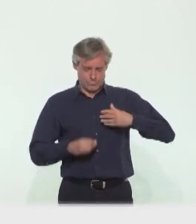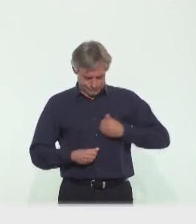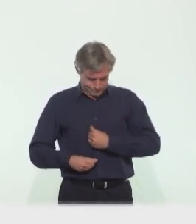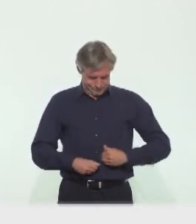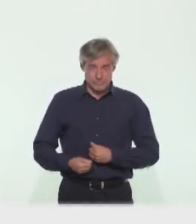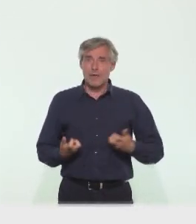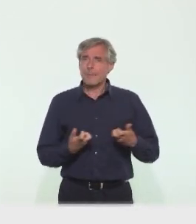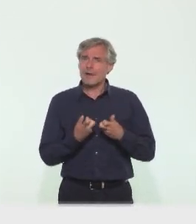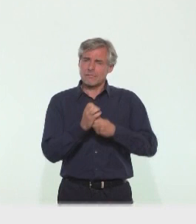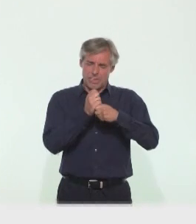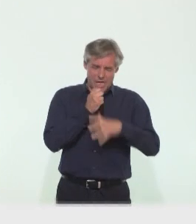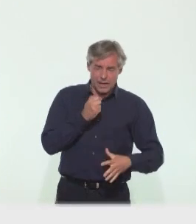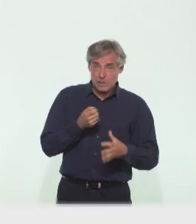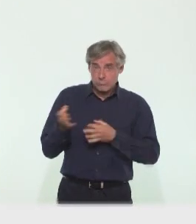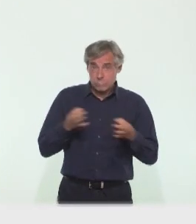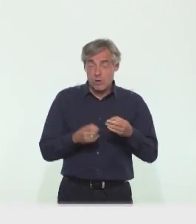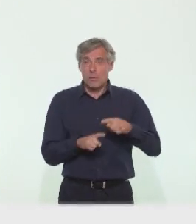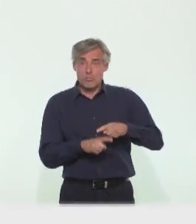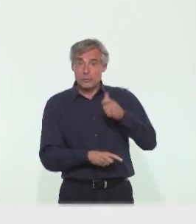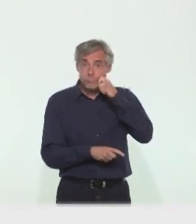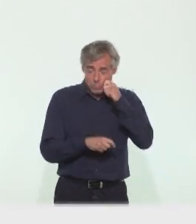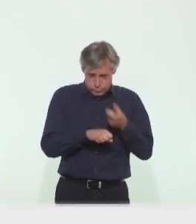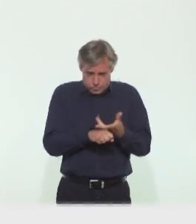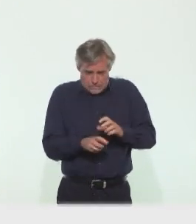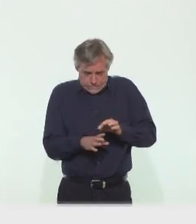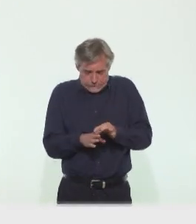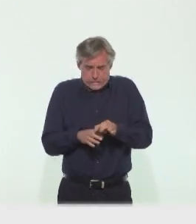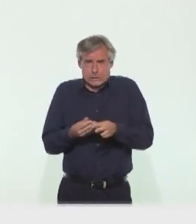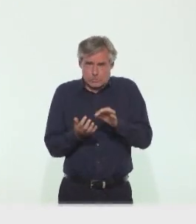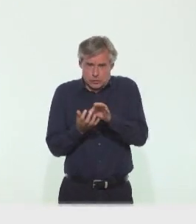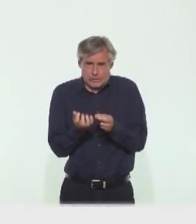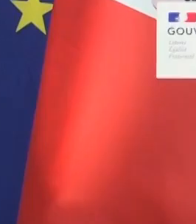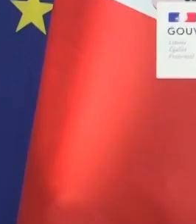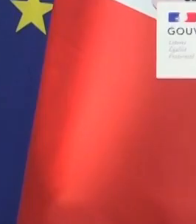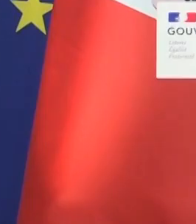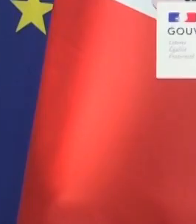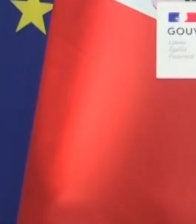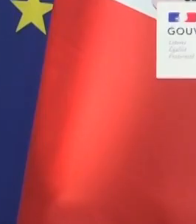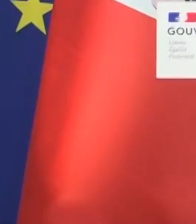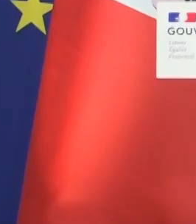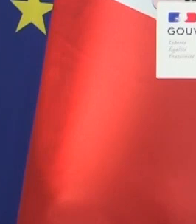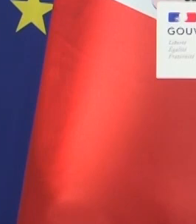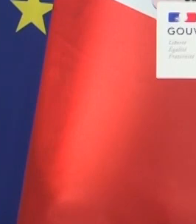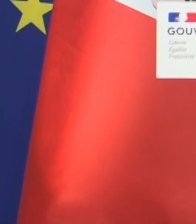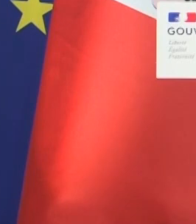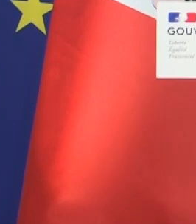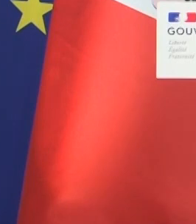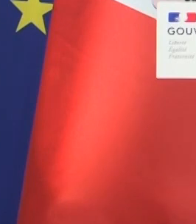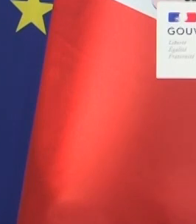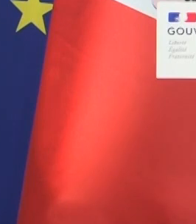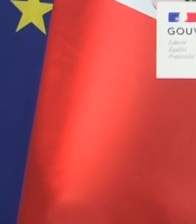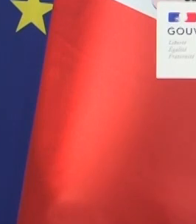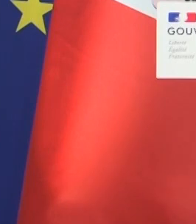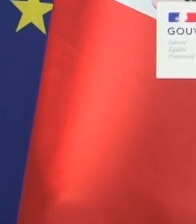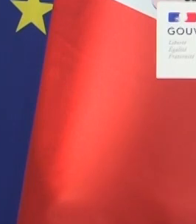comme des diarrhées et des signes cutanés, comme des engelures au doigt. Si vous ressentez l'un de ces symptômes, si